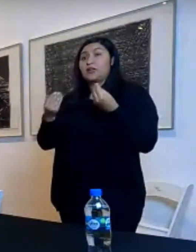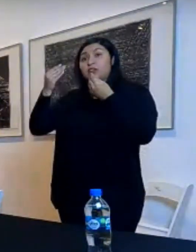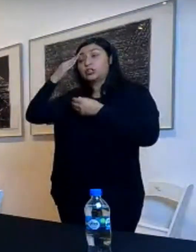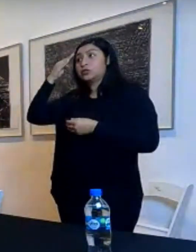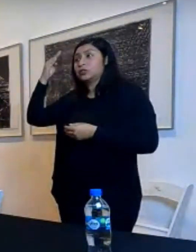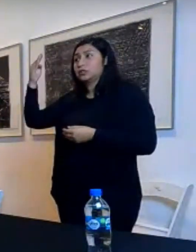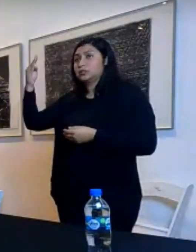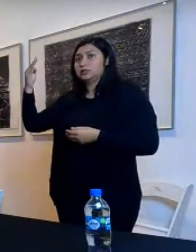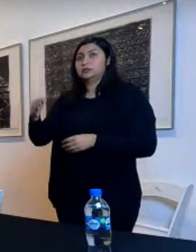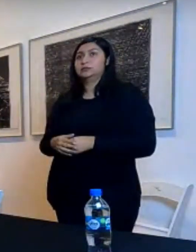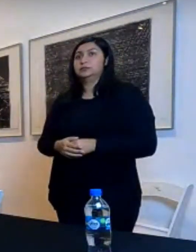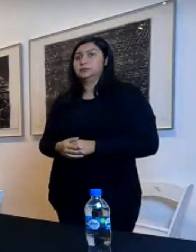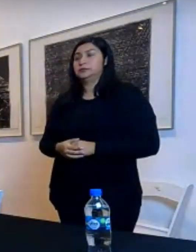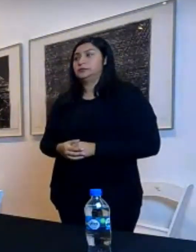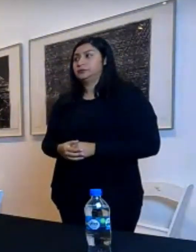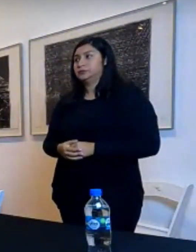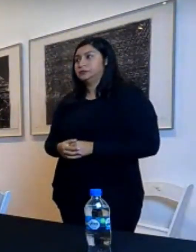Yes.